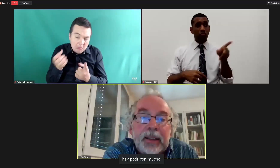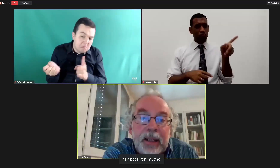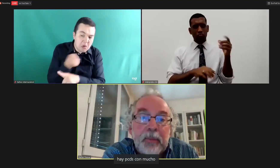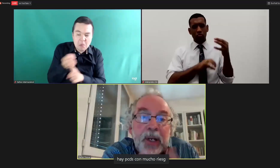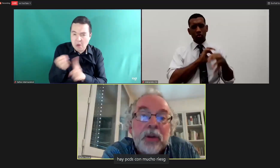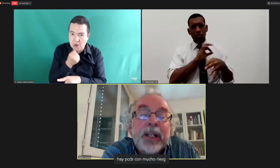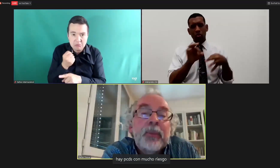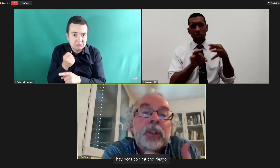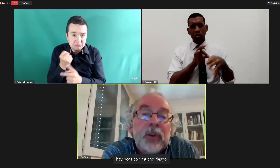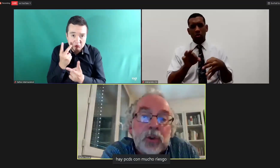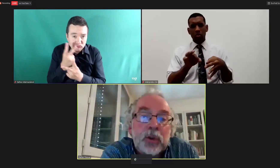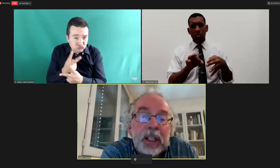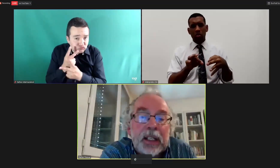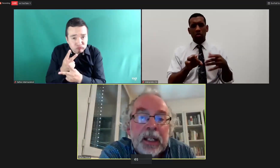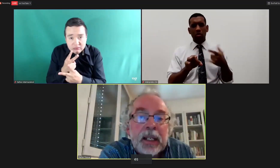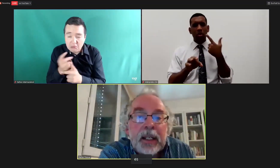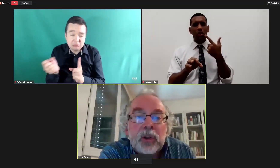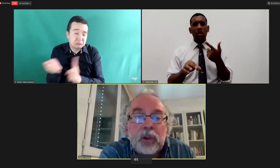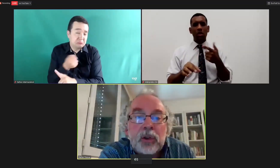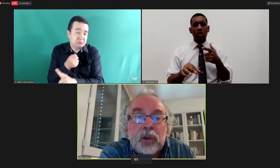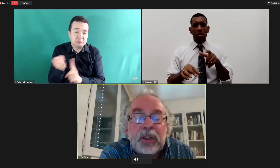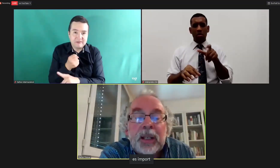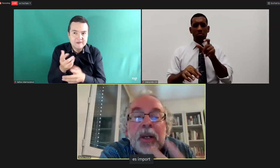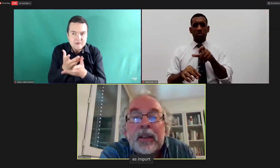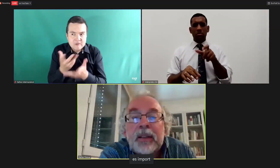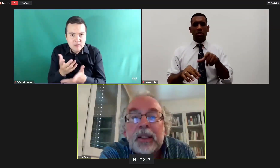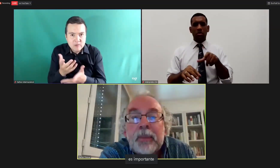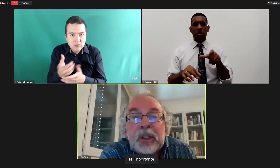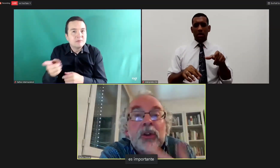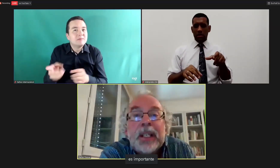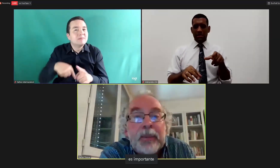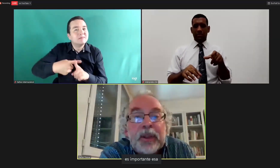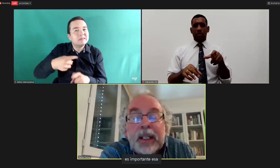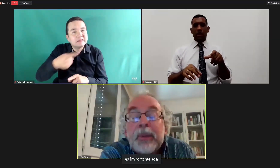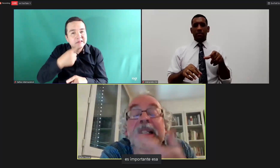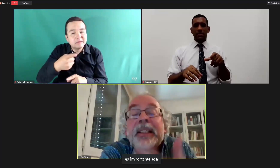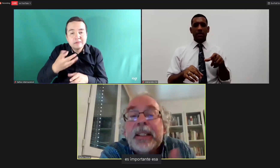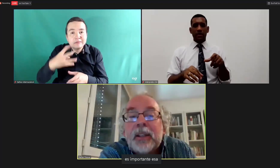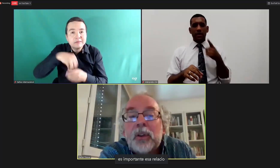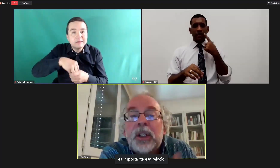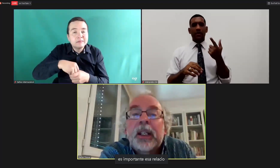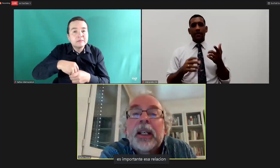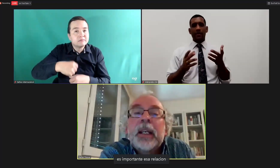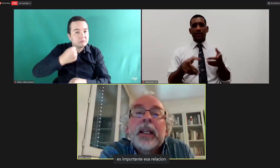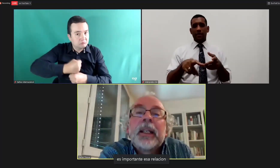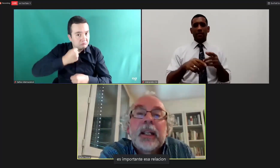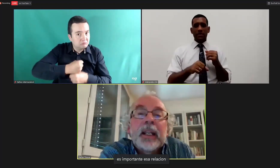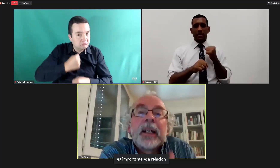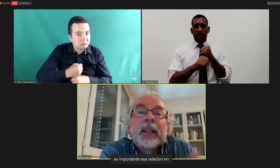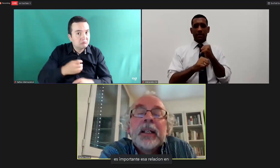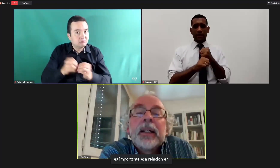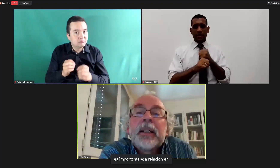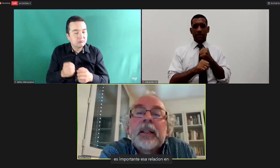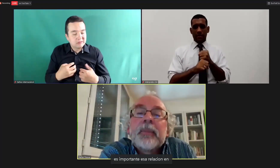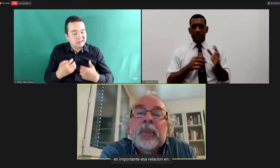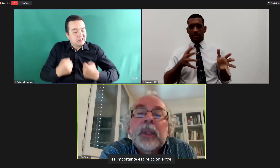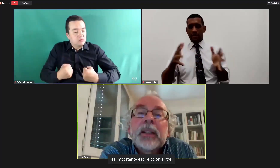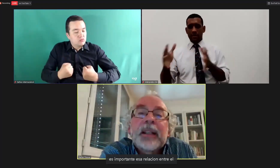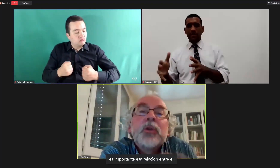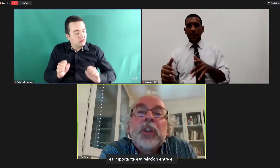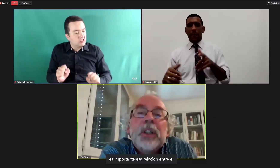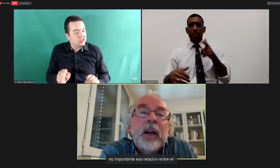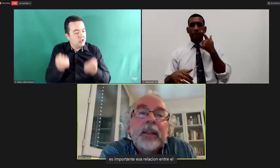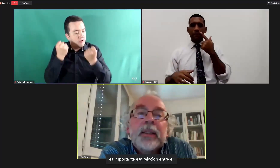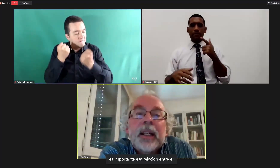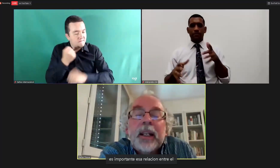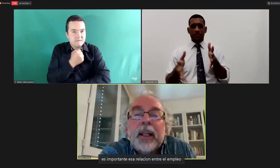entre el empleo y la protección social, esos sistemas de pensiones de discapacidad mal diseñados que crean